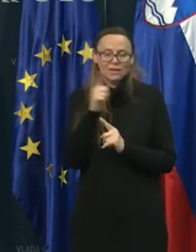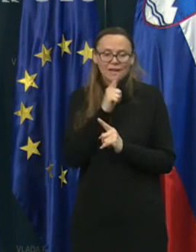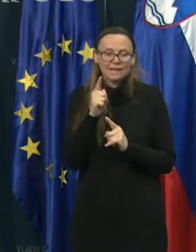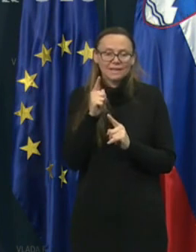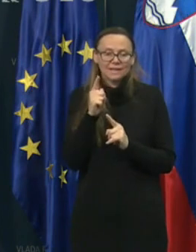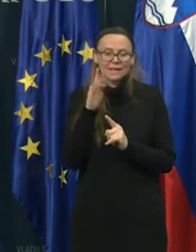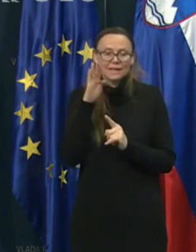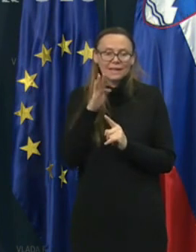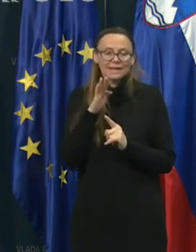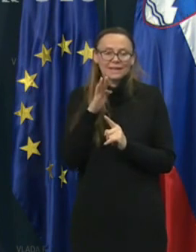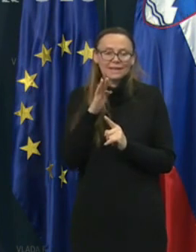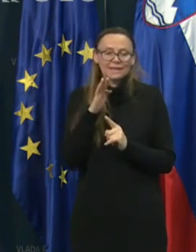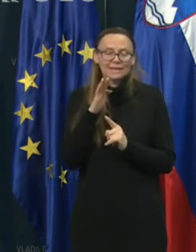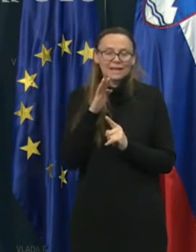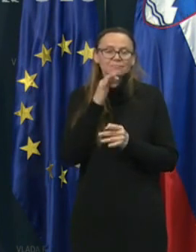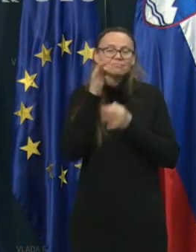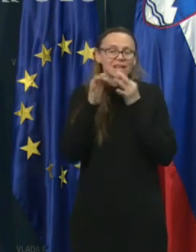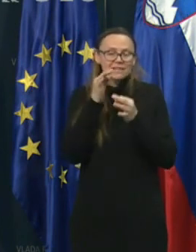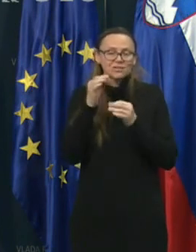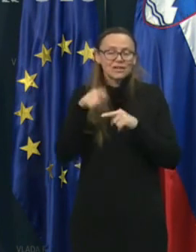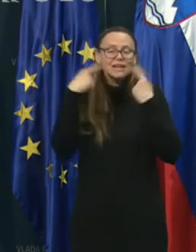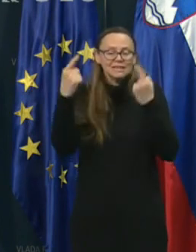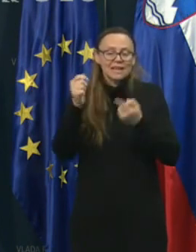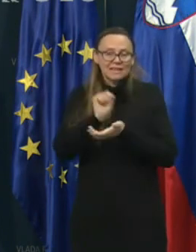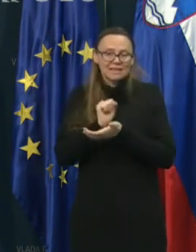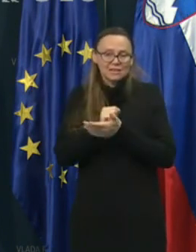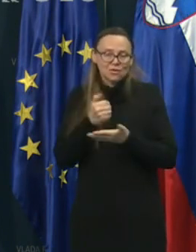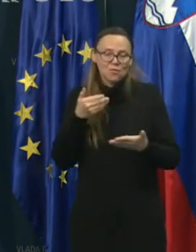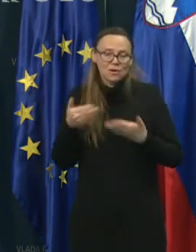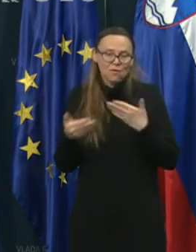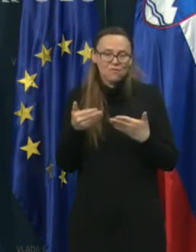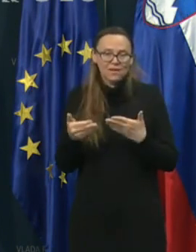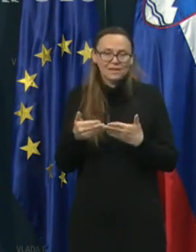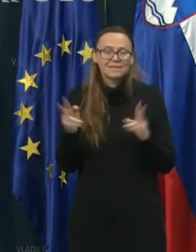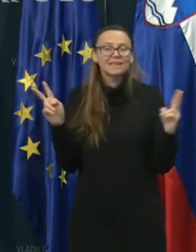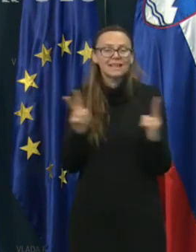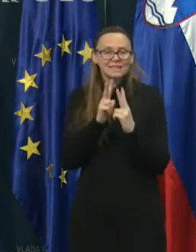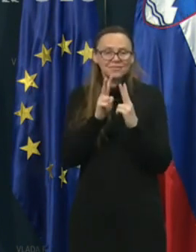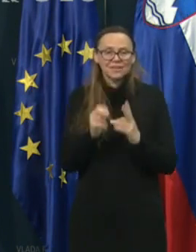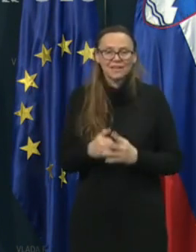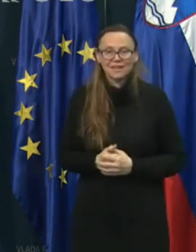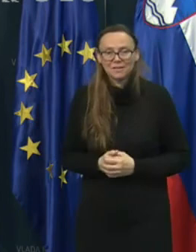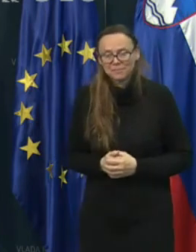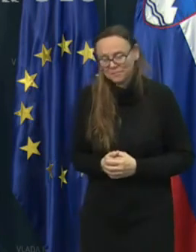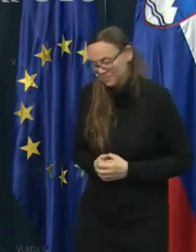spet na naslednji tiskovni konferenci. Nasvidenje.